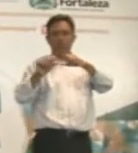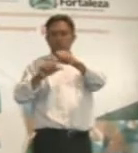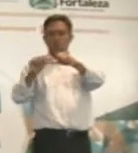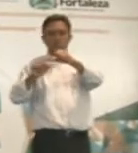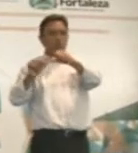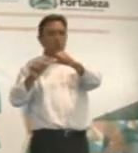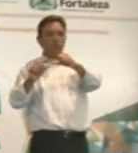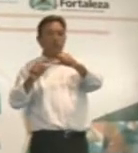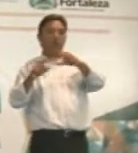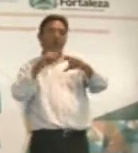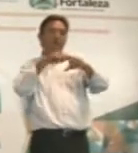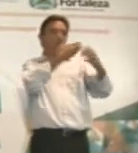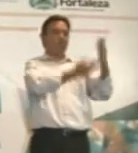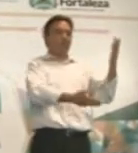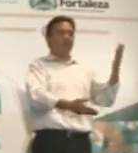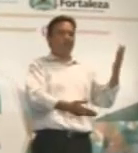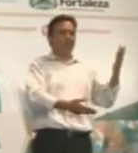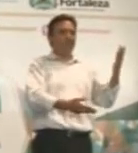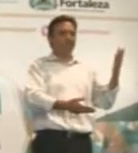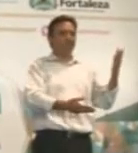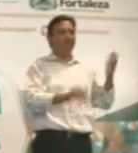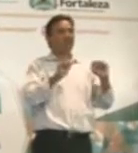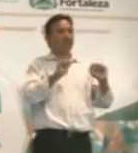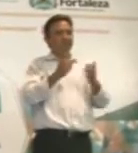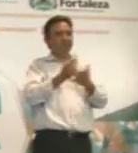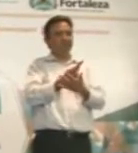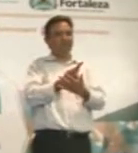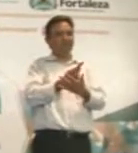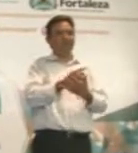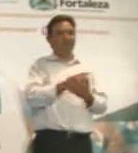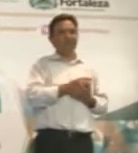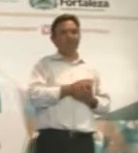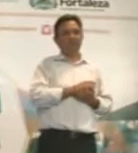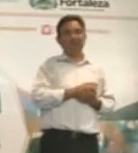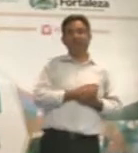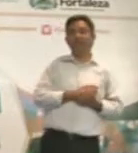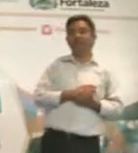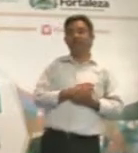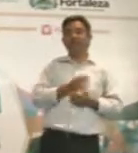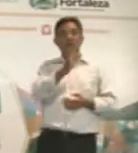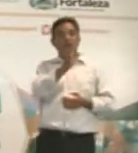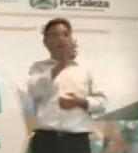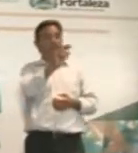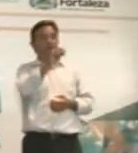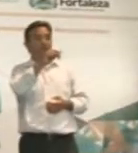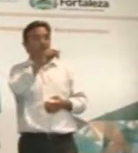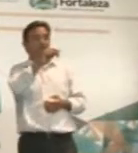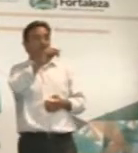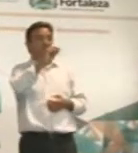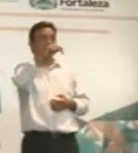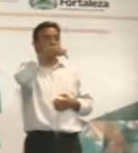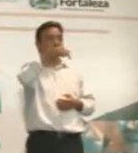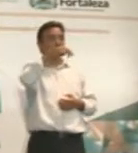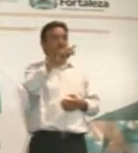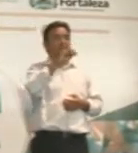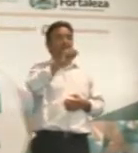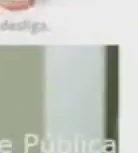bicudo. Eu estou citando uma hipótese. Então o que é que a transgenia pode causar no nosso